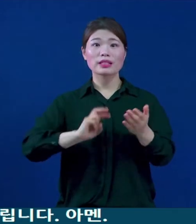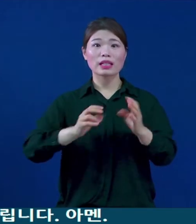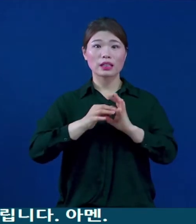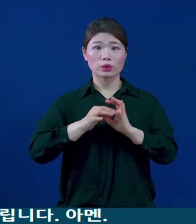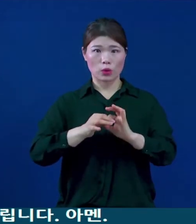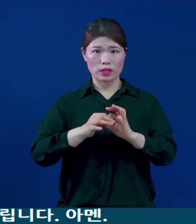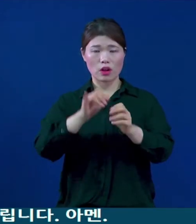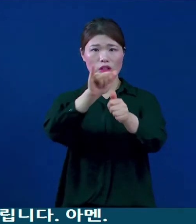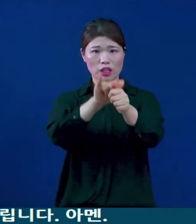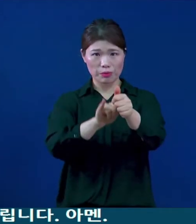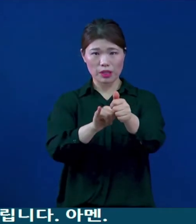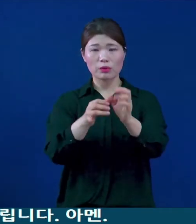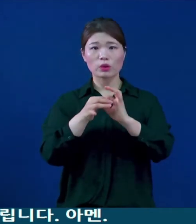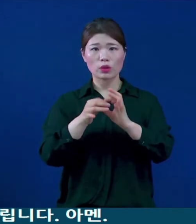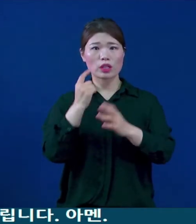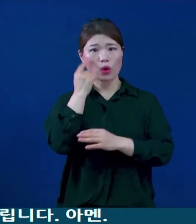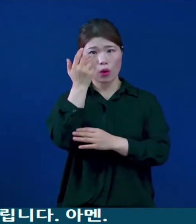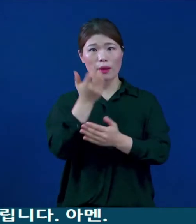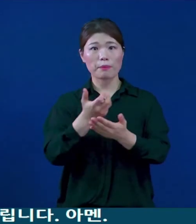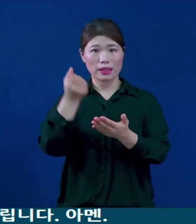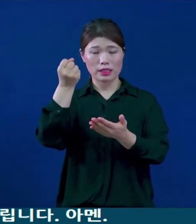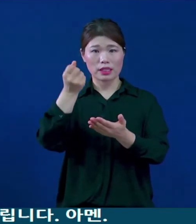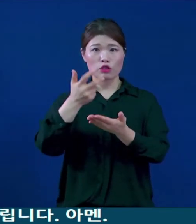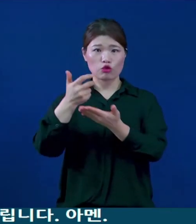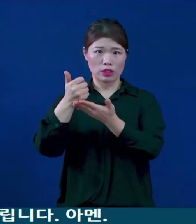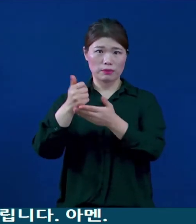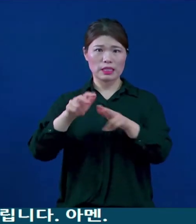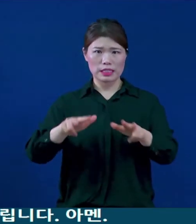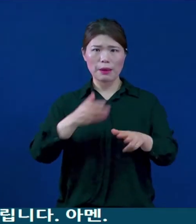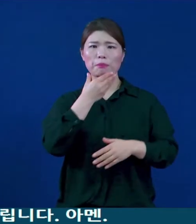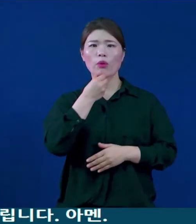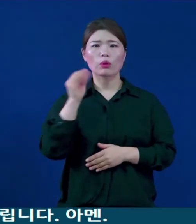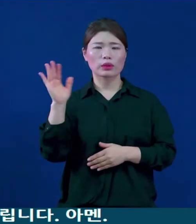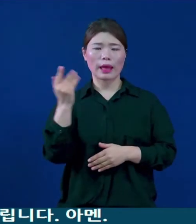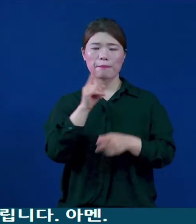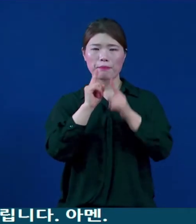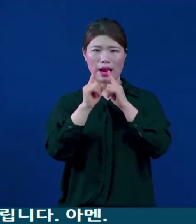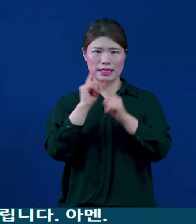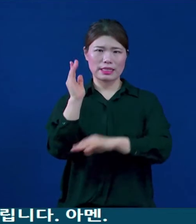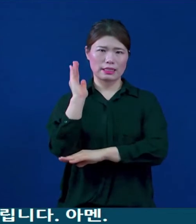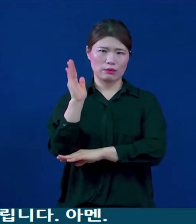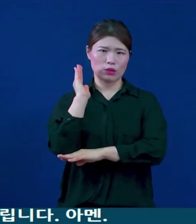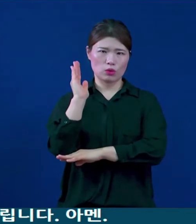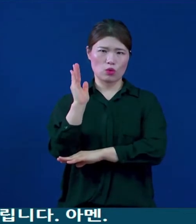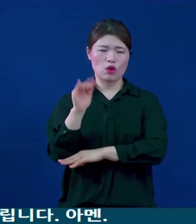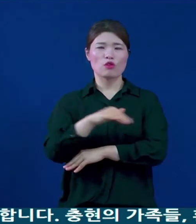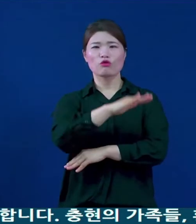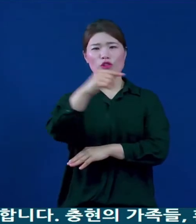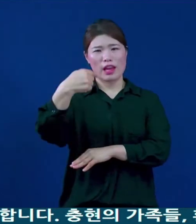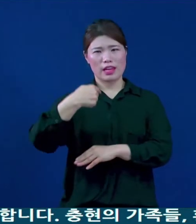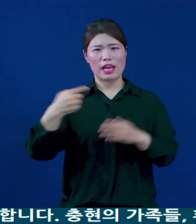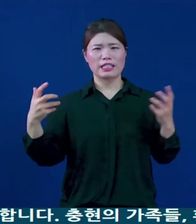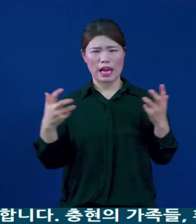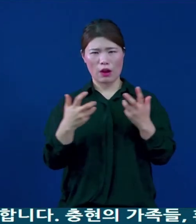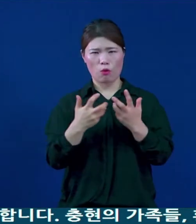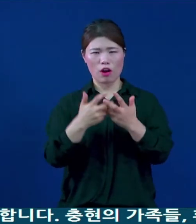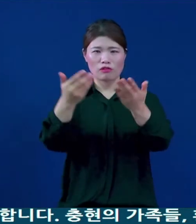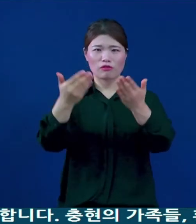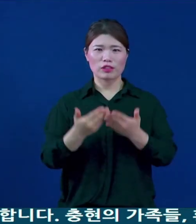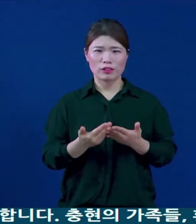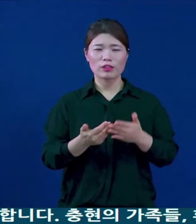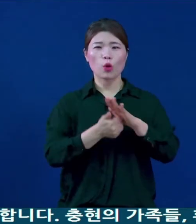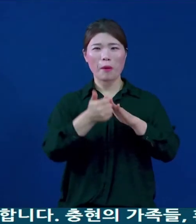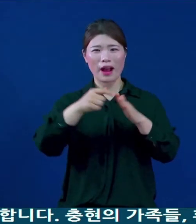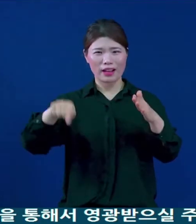또 섬김을 통해서 영광 받으신 주님, 이제 복된 말씀으로 우리들 채워주실 것을 소망 가운데